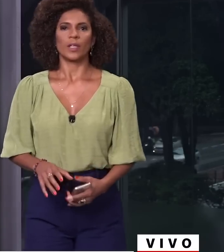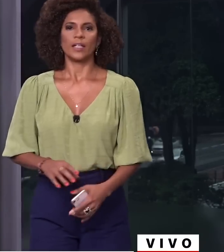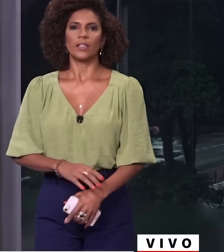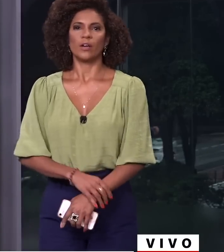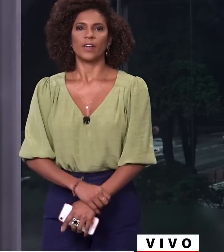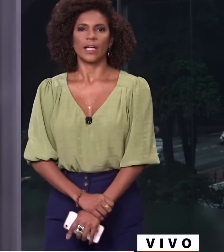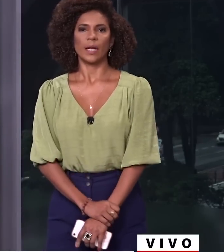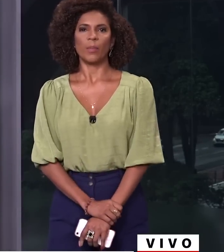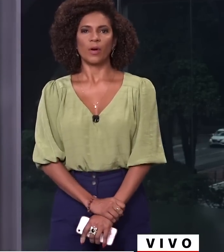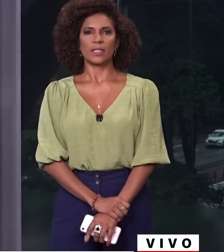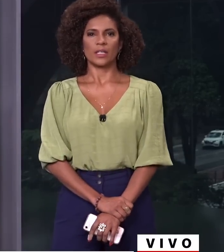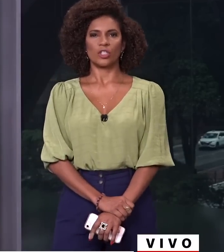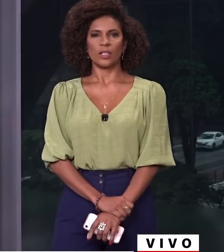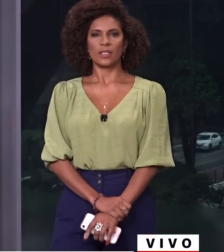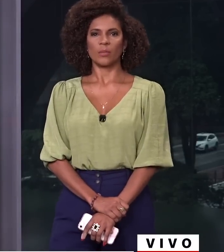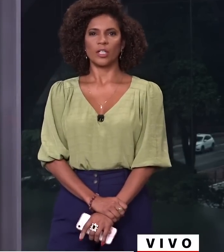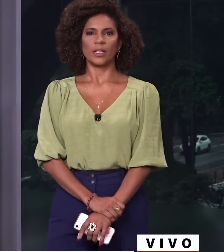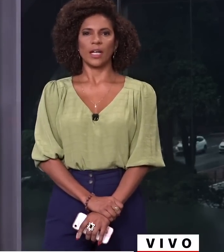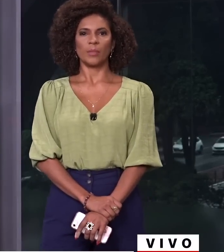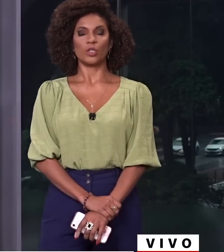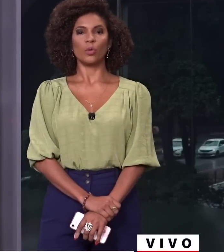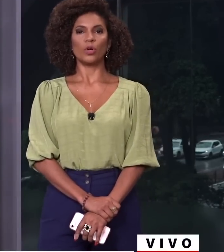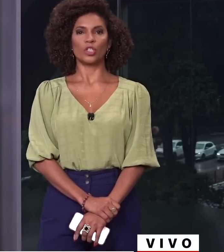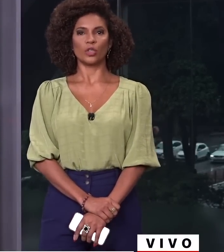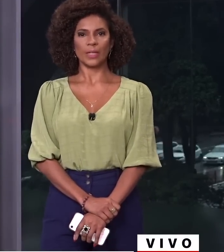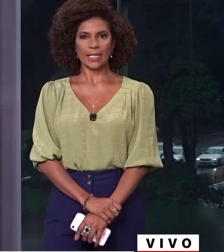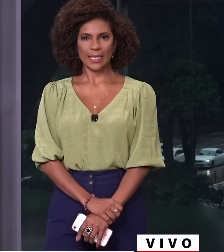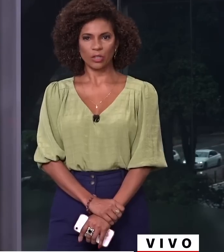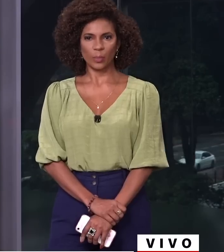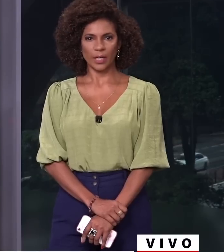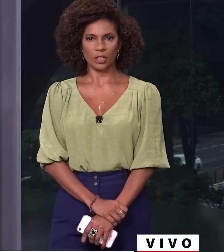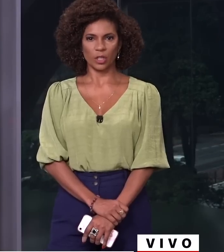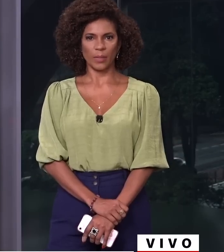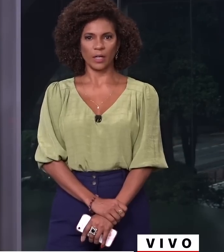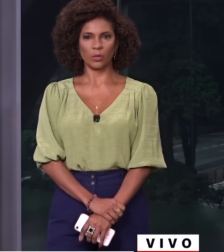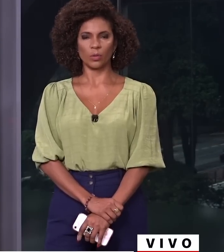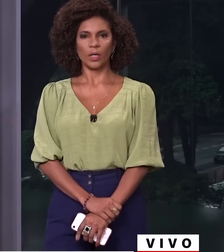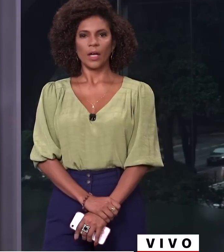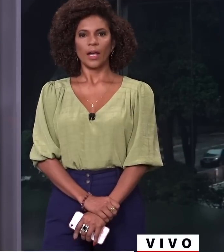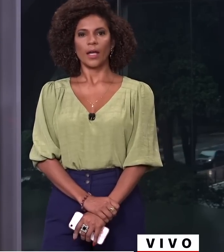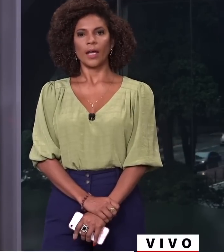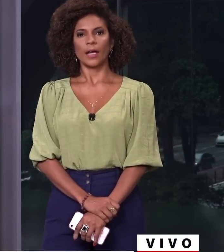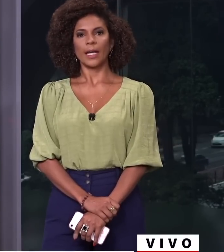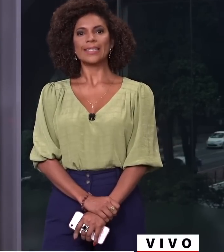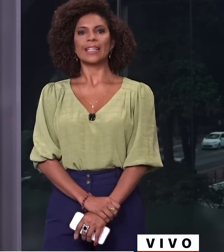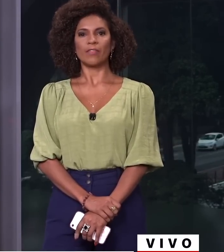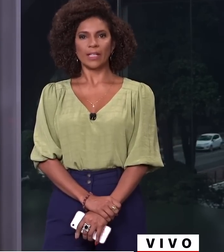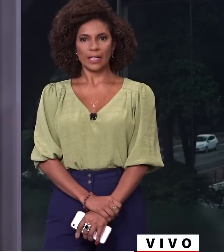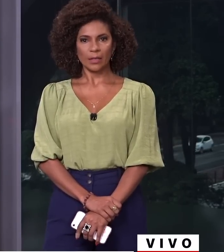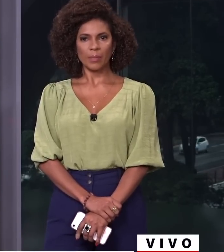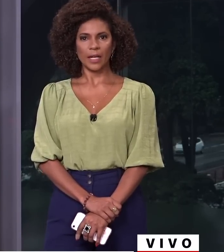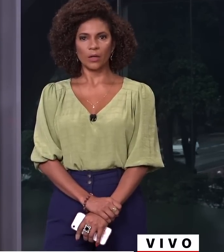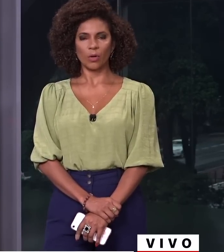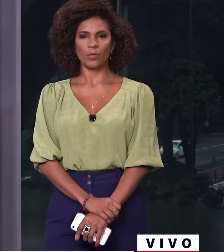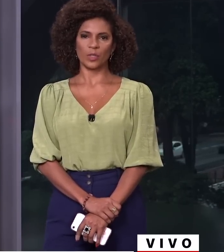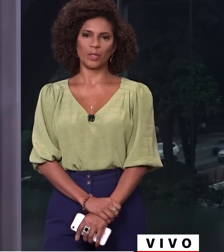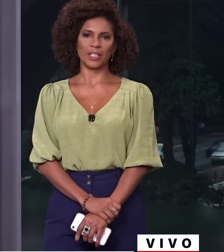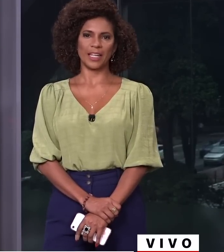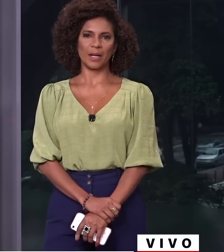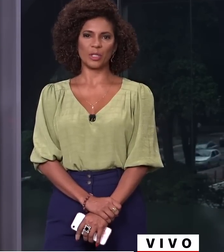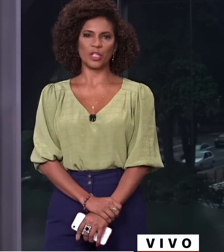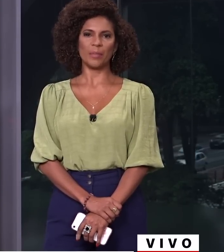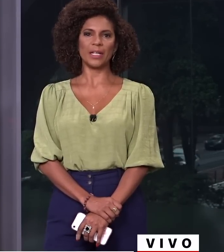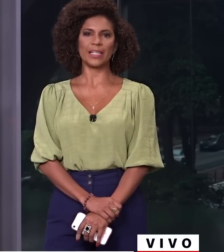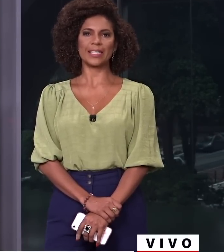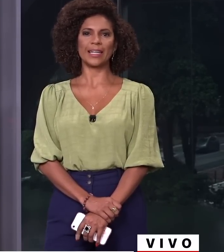agora vamos voltar então a falar da posse de semana intérprete hoje no Ministério do planejamento é quem estava lá também com